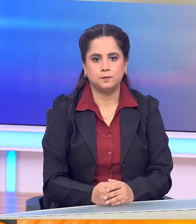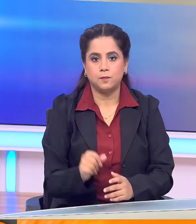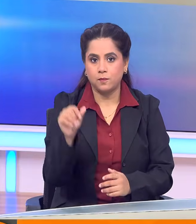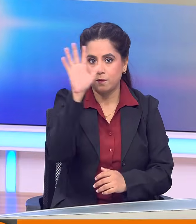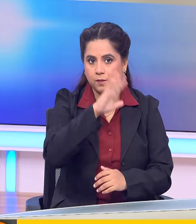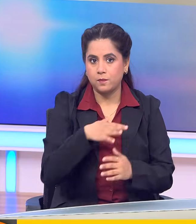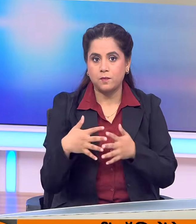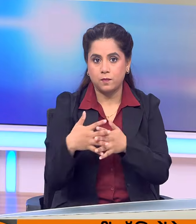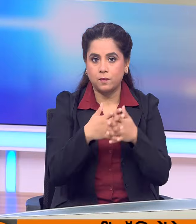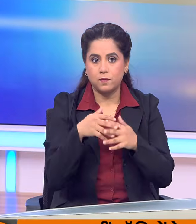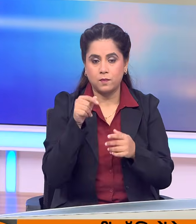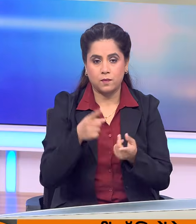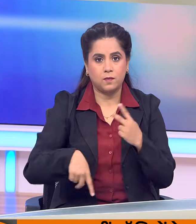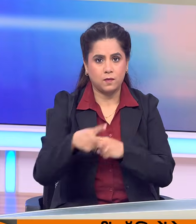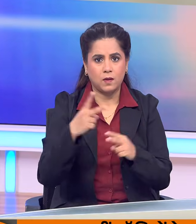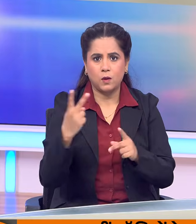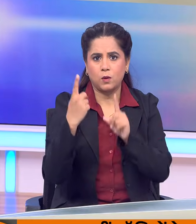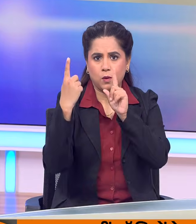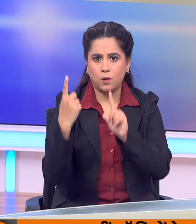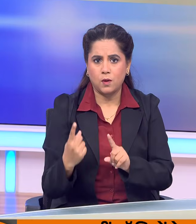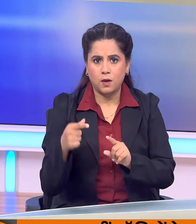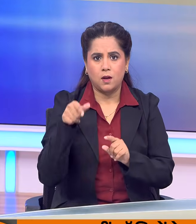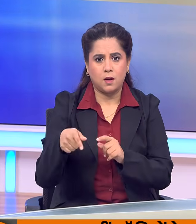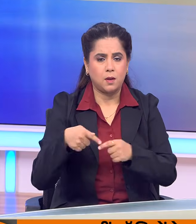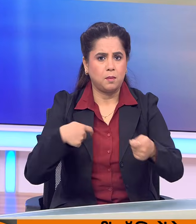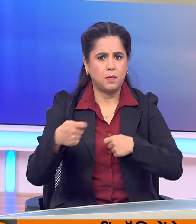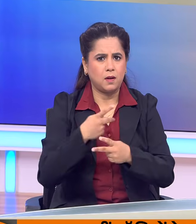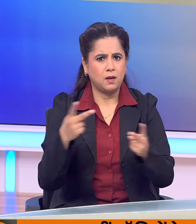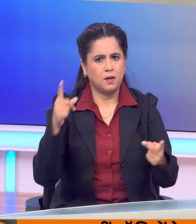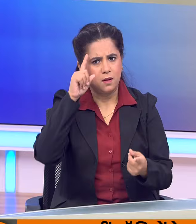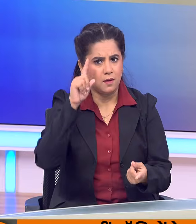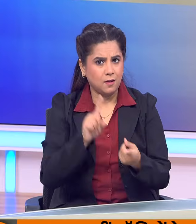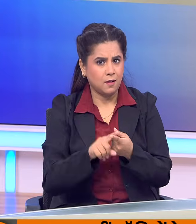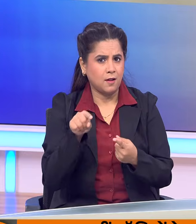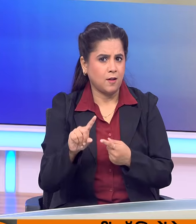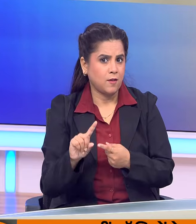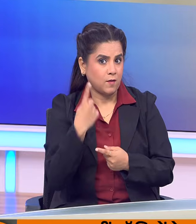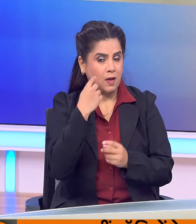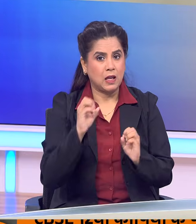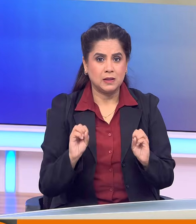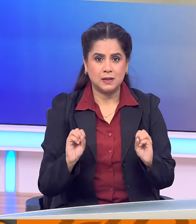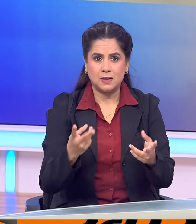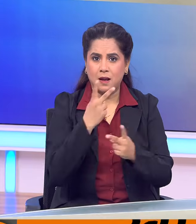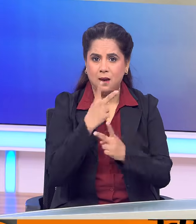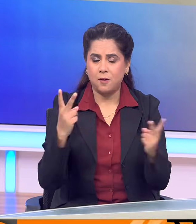भारत और अमेरिका द्विपक्षीय व्यापार समझौते के पहले हिस्से